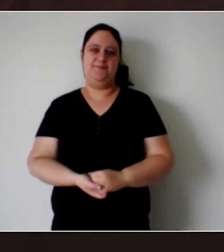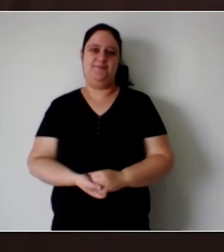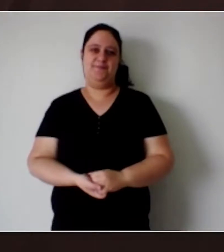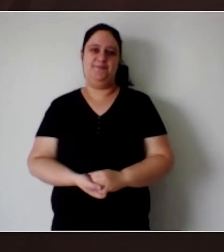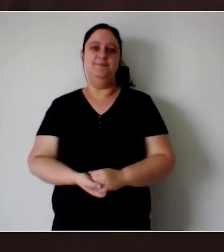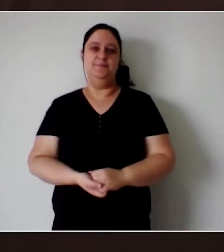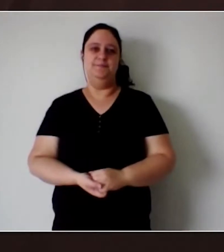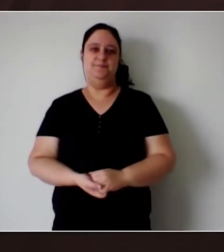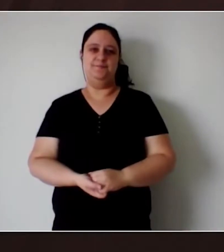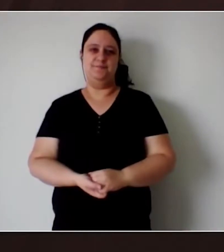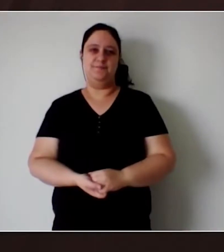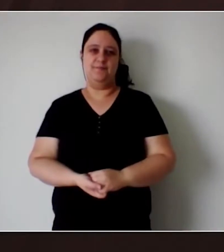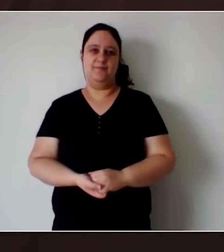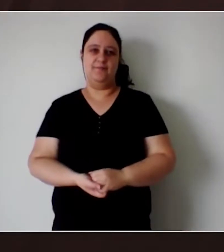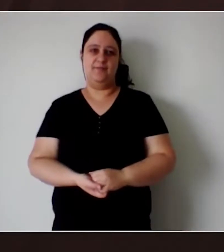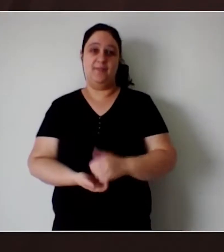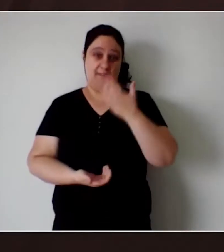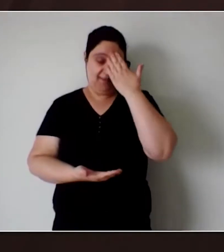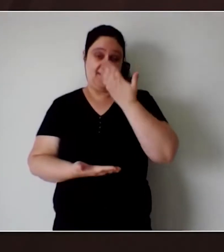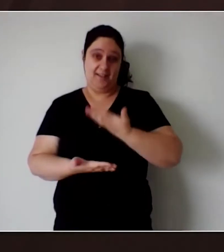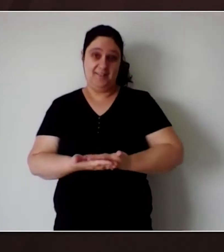Vocês confirmam isso?